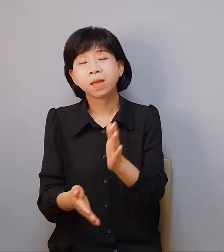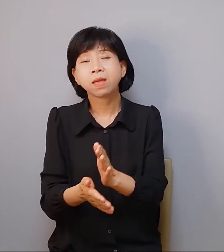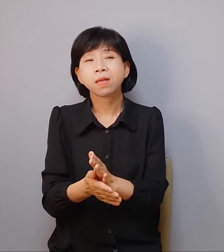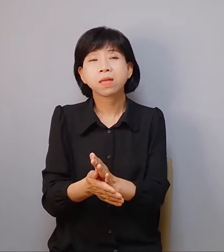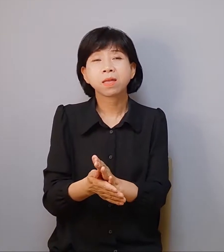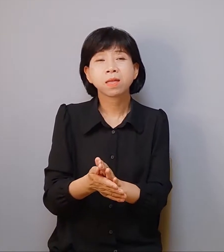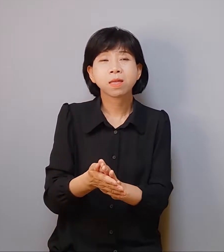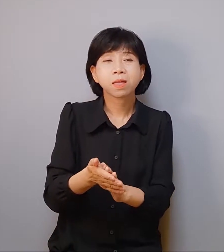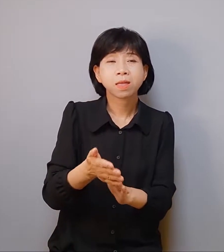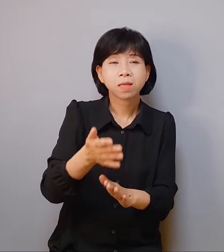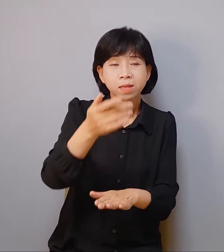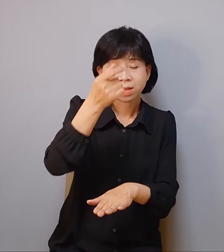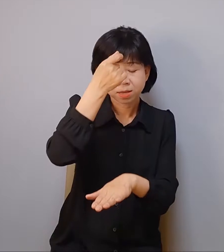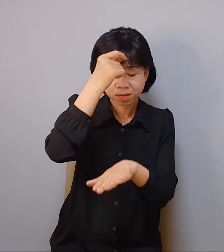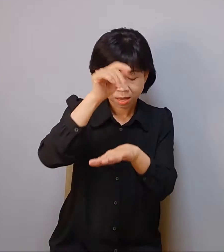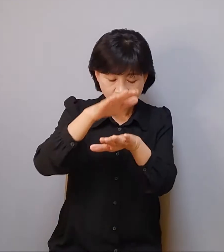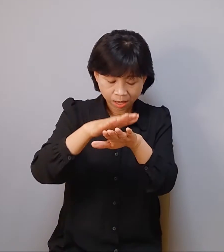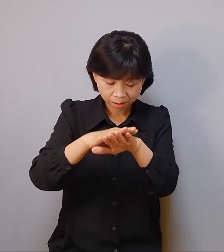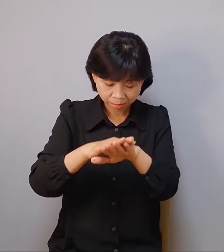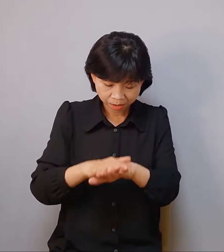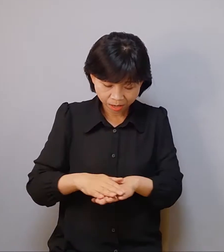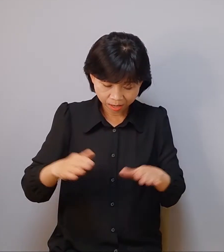없네.